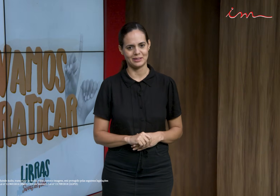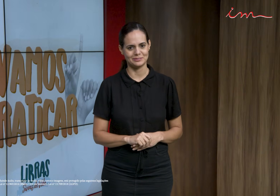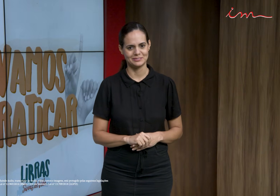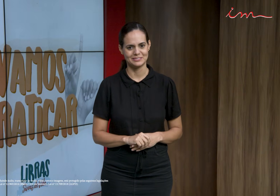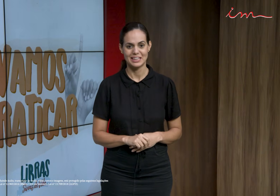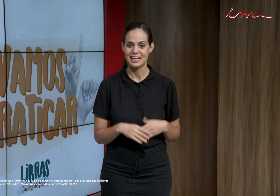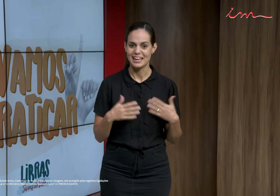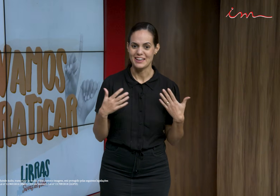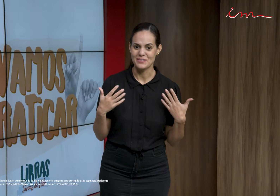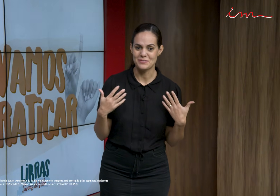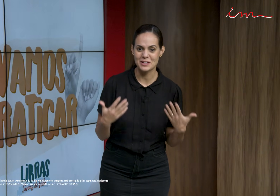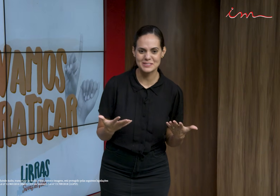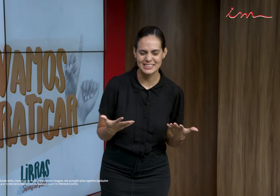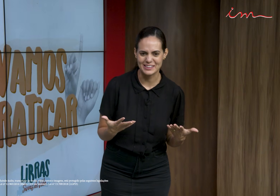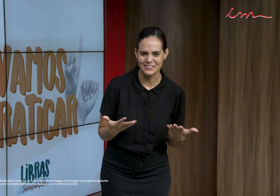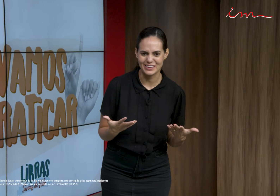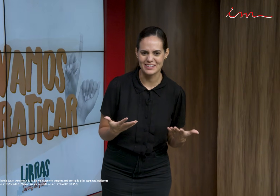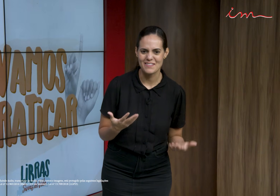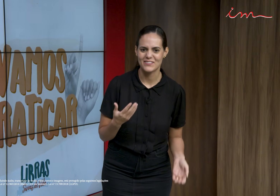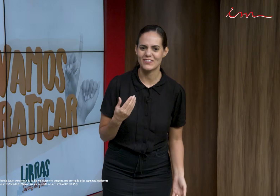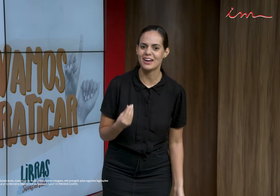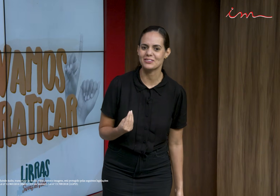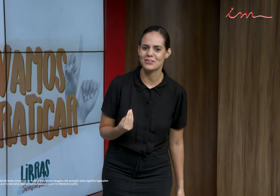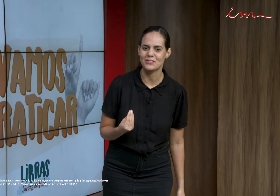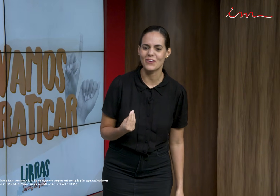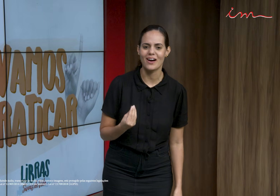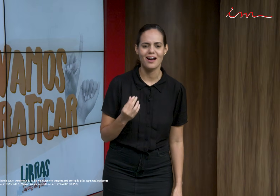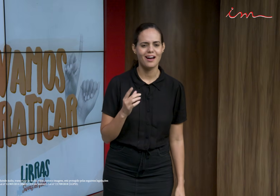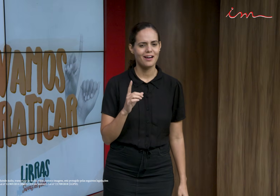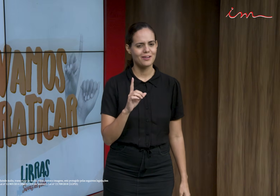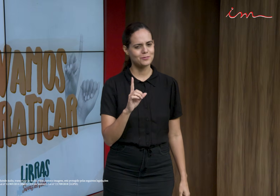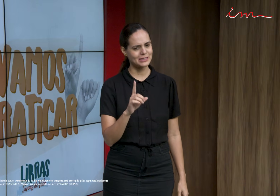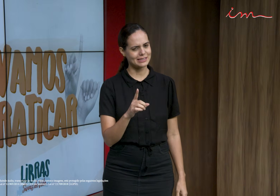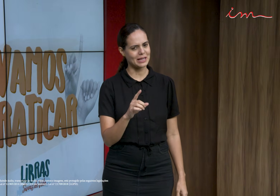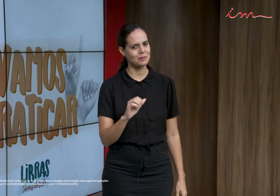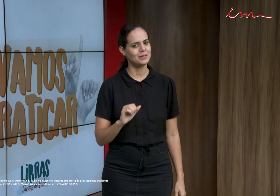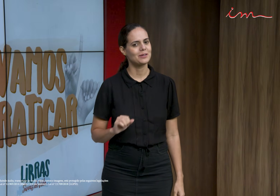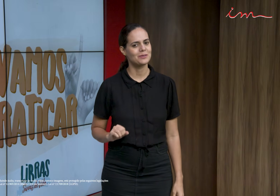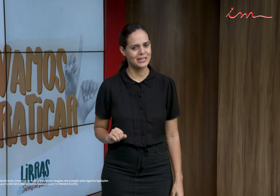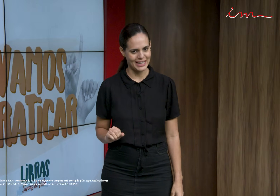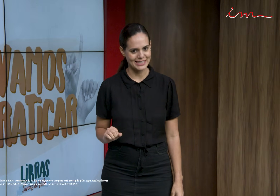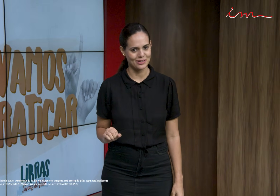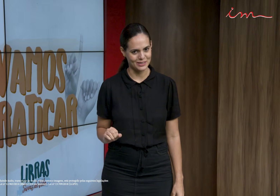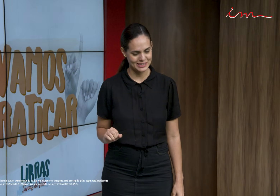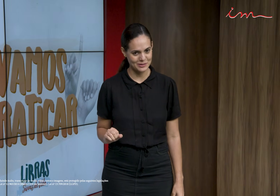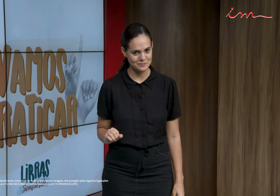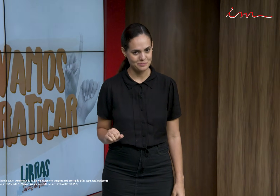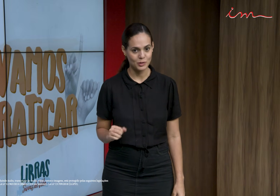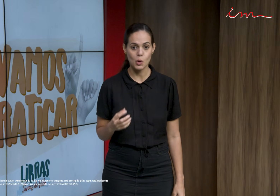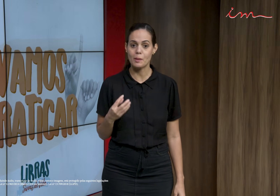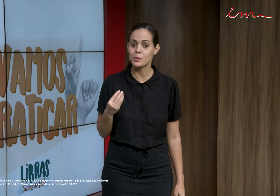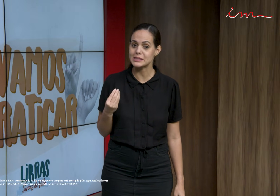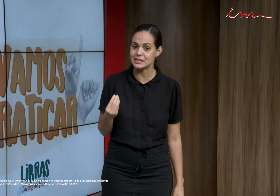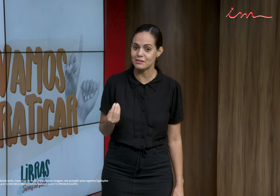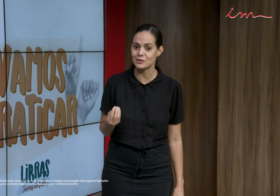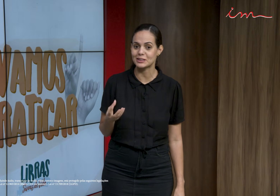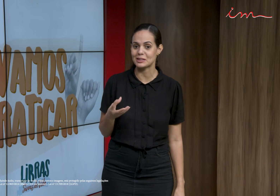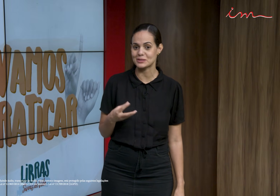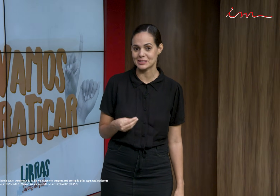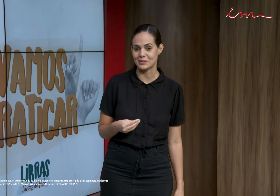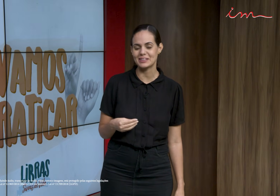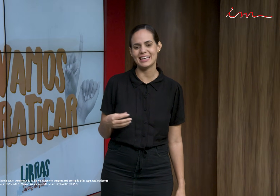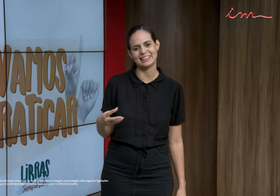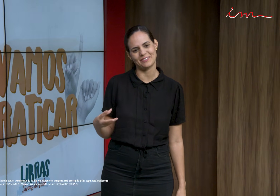está certo. Vamos agora para o louvor. Você sabe o que é salvação? Uma